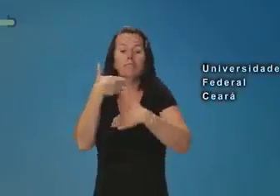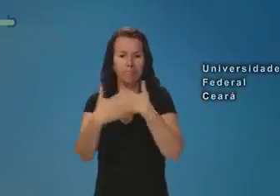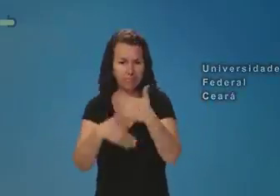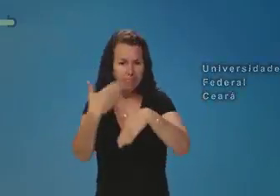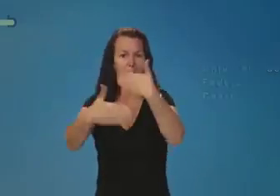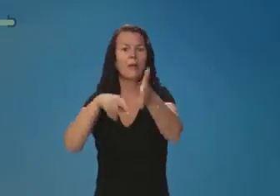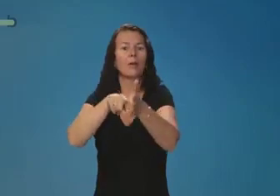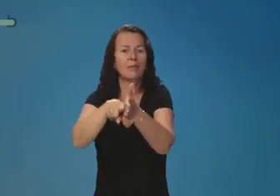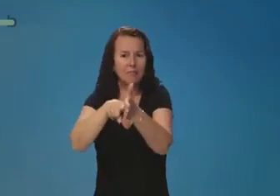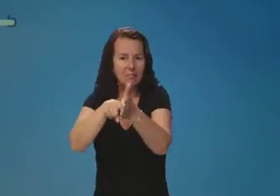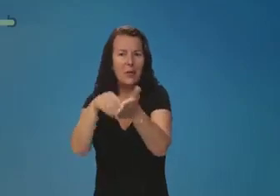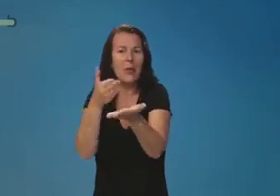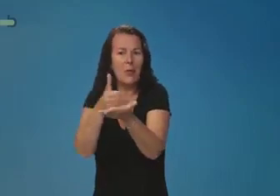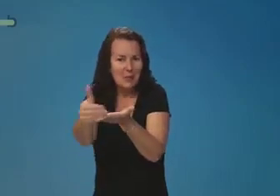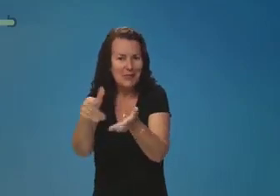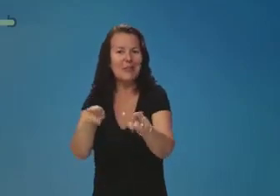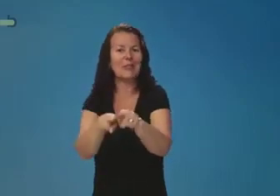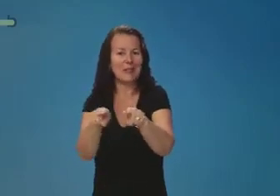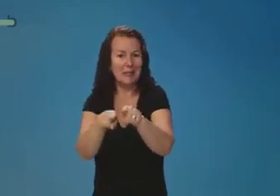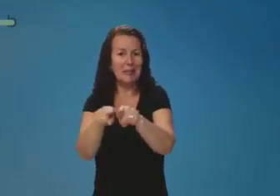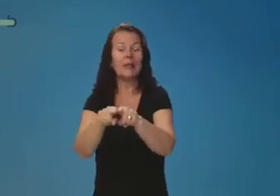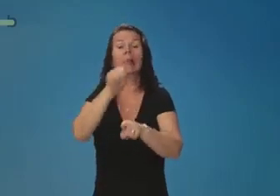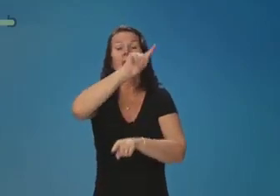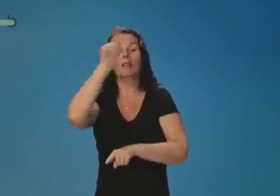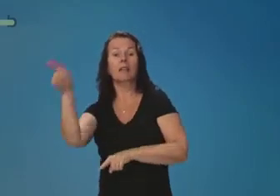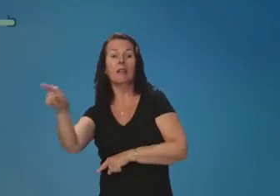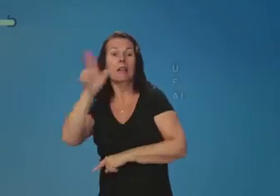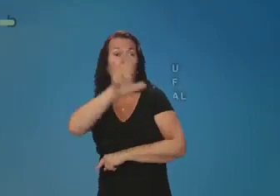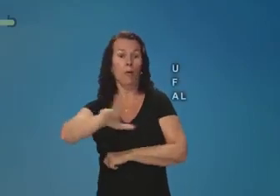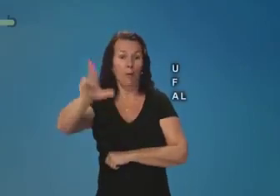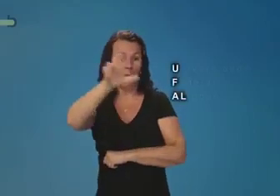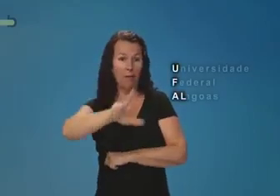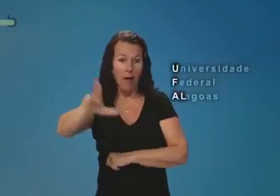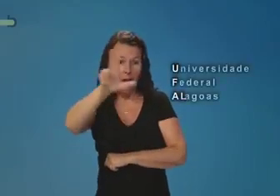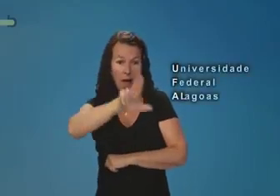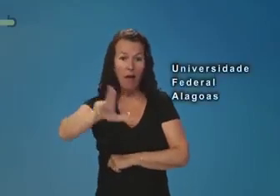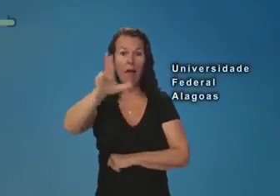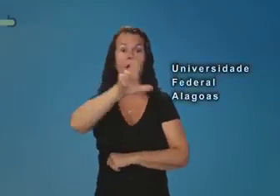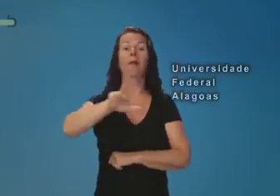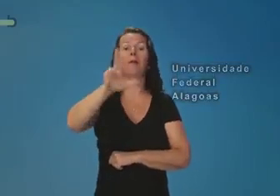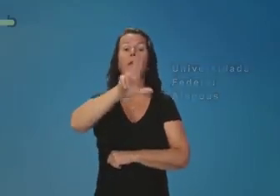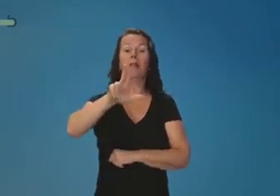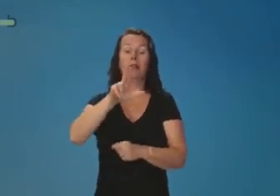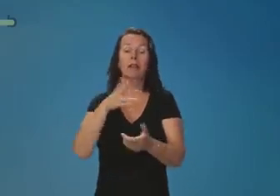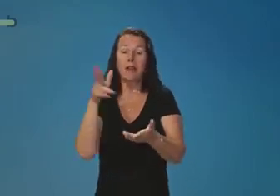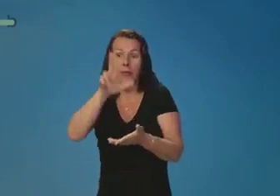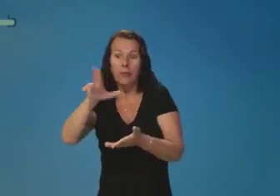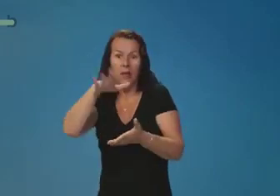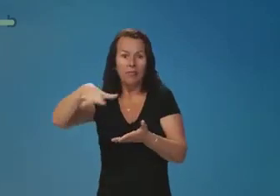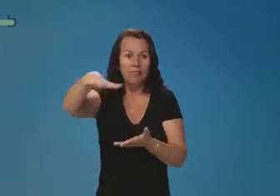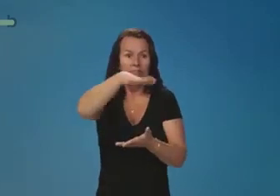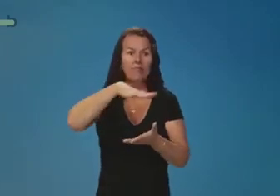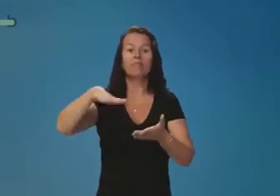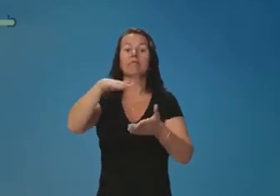que iniciou esse tipo de pesquisa. Outro exemplo é a Universidade Federal do Alagoas, que está desenvolvendo pesquisas